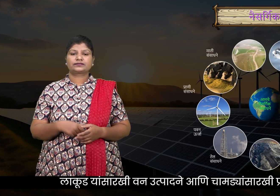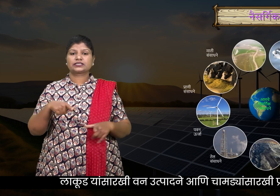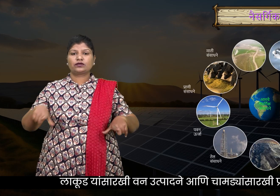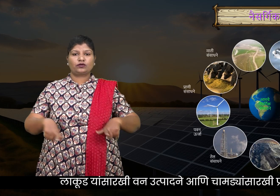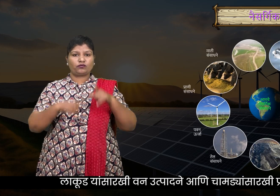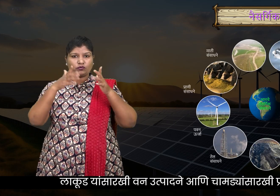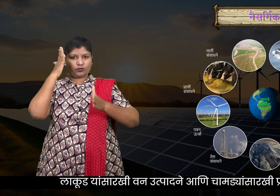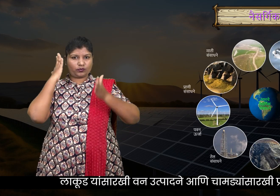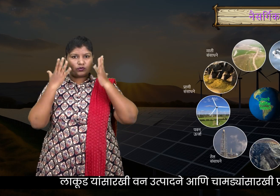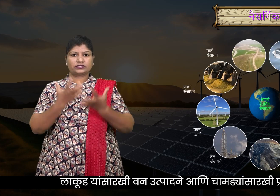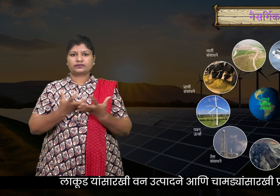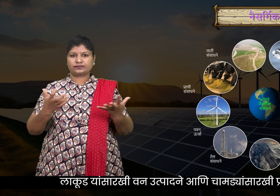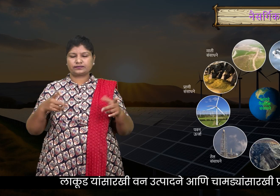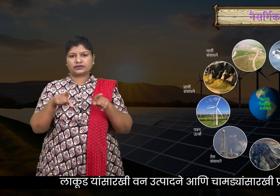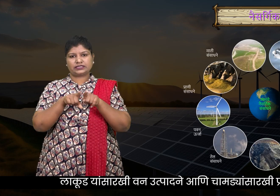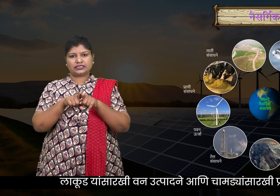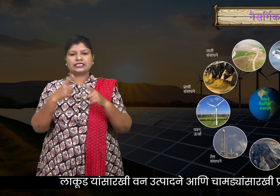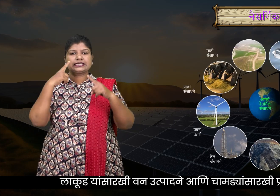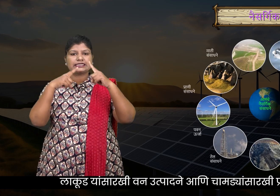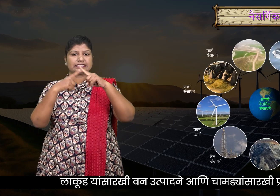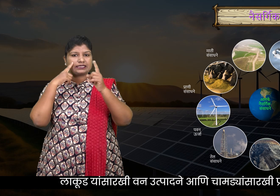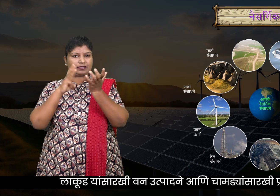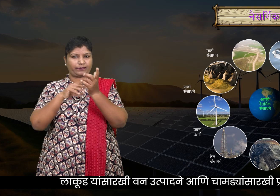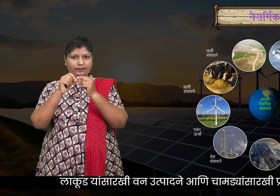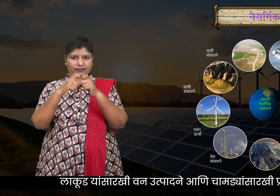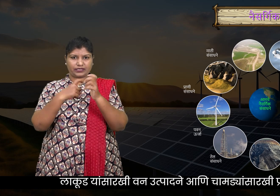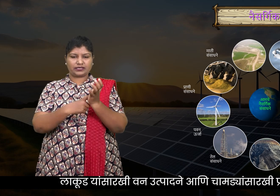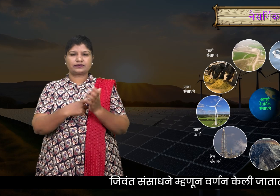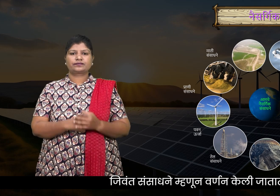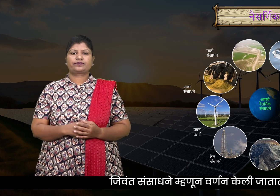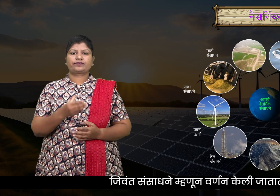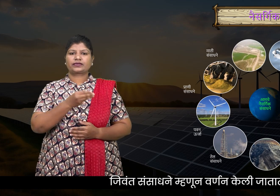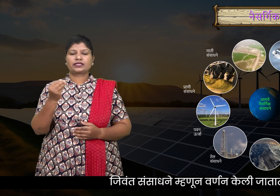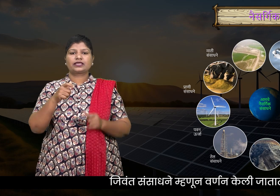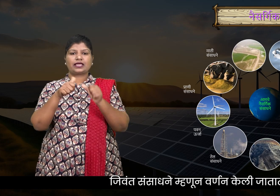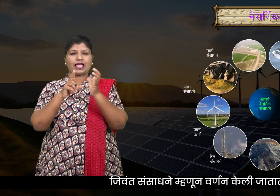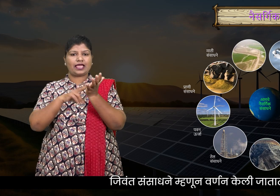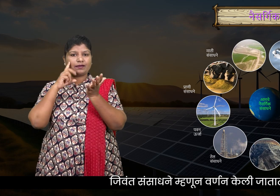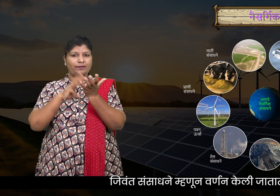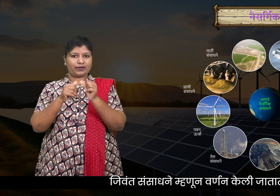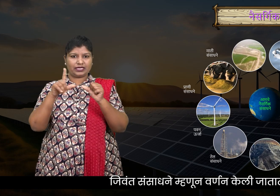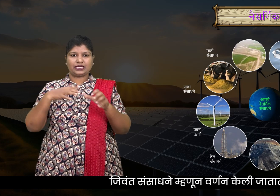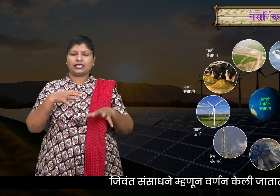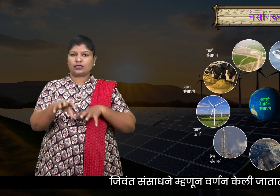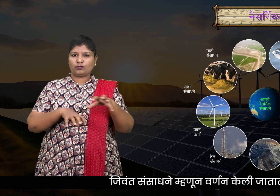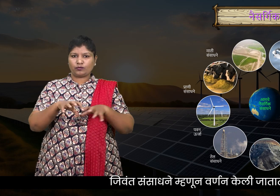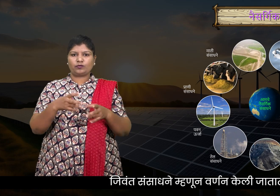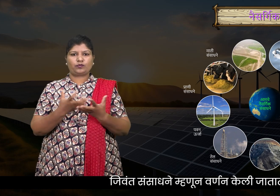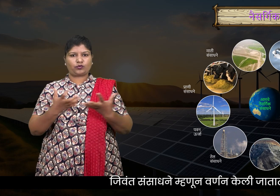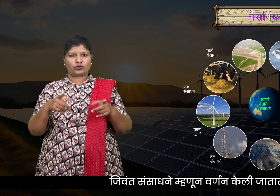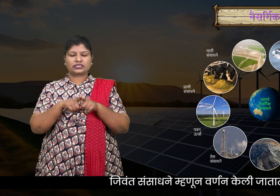लाकूड यांसारखे वन उत्पादने आणि चामड्यांसारखे प्राणी उत्पादने जिवंत संसाधने म्हणून वर्णन केली जातात.